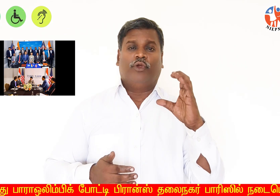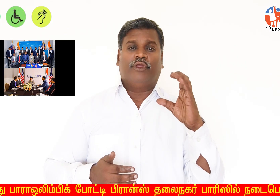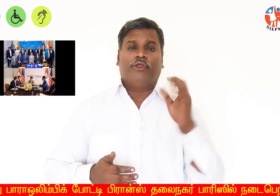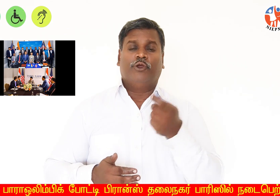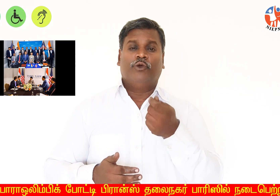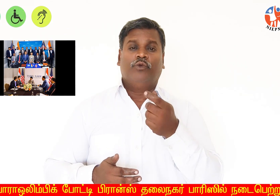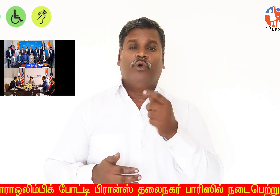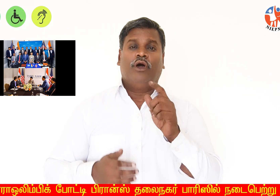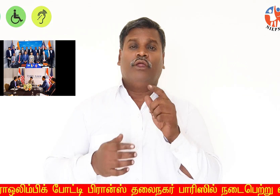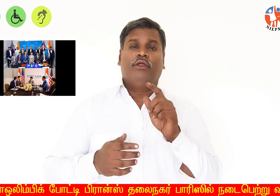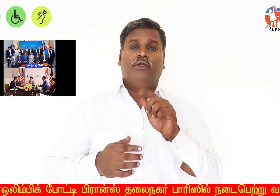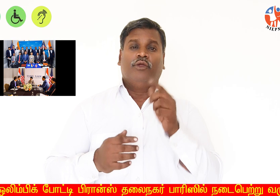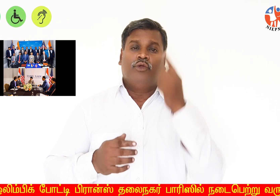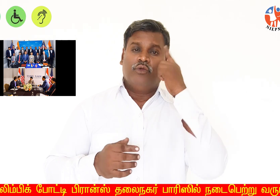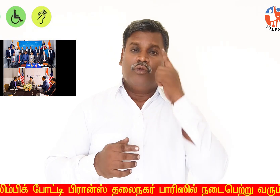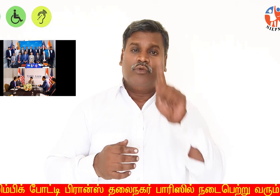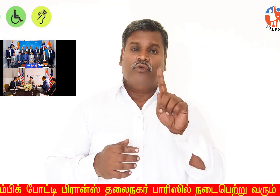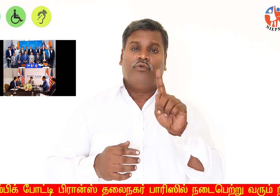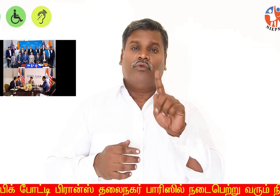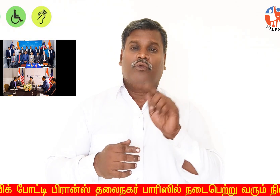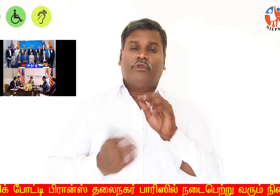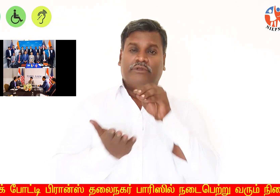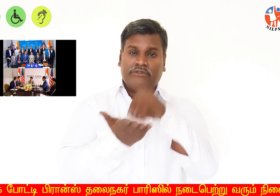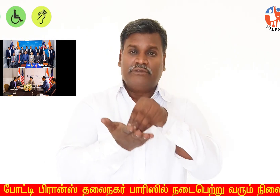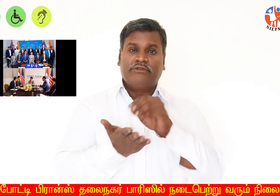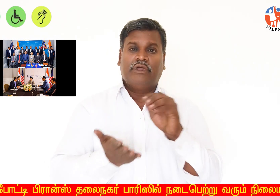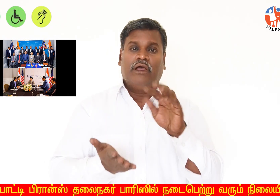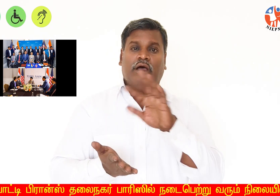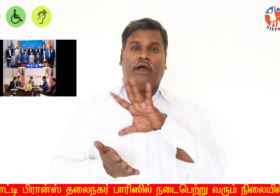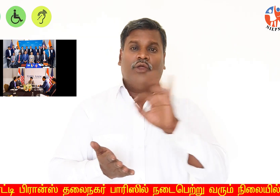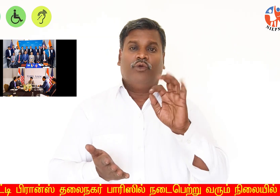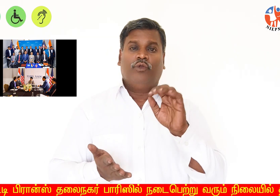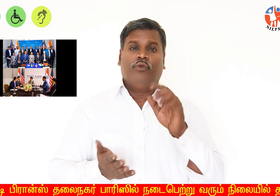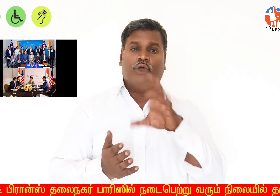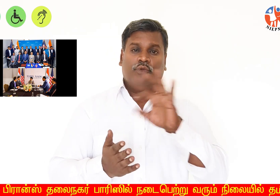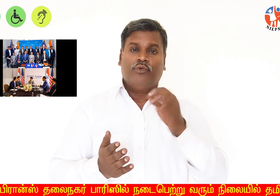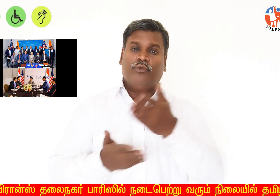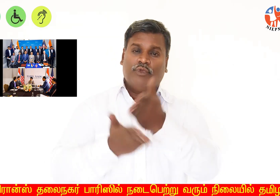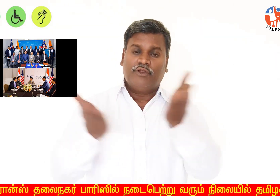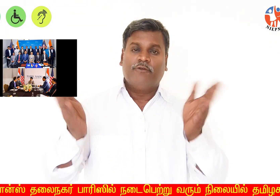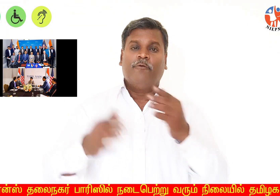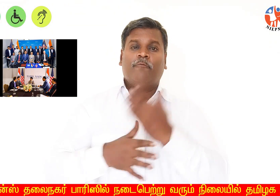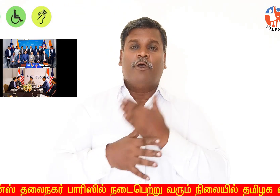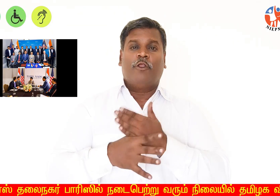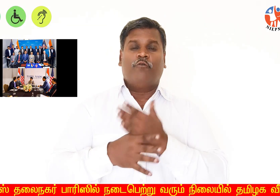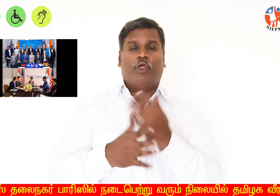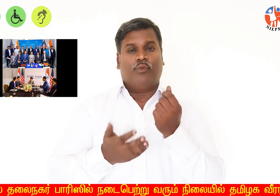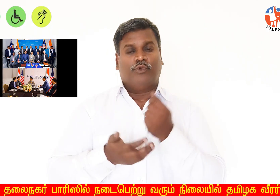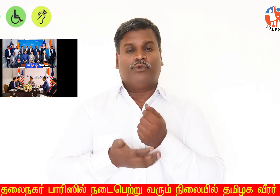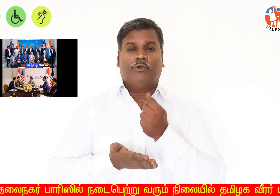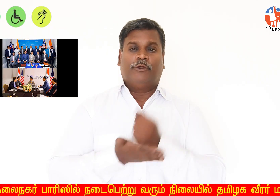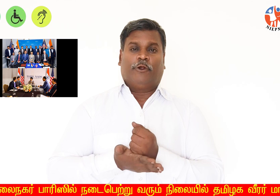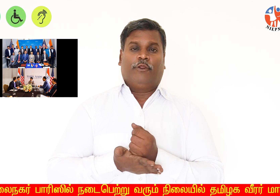சென்னையில் ரூபாய் 200 கோடி ரூபாய் முதலீட்டில் 500 பேருக்கு வேலைவாய்ப்பு கிடைக்கும் வகையில் உலகளாவிய என்ஜினியரிங்